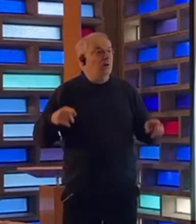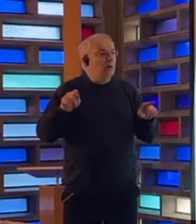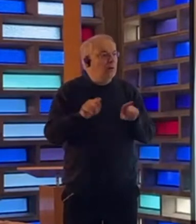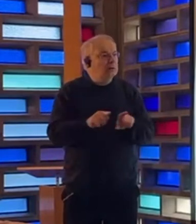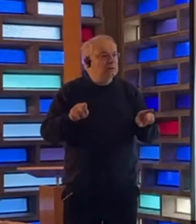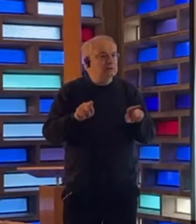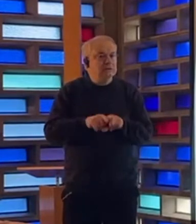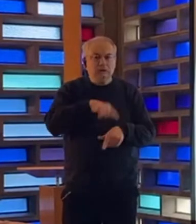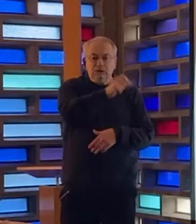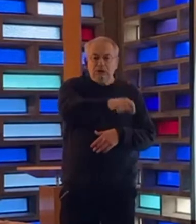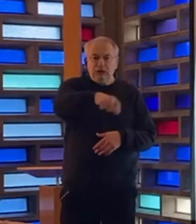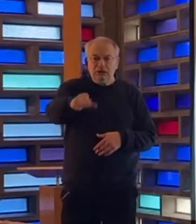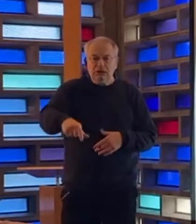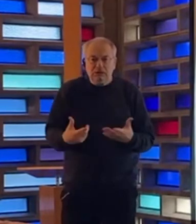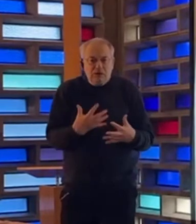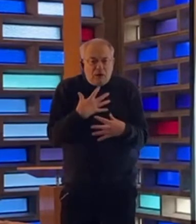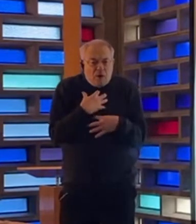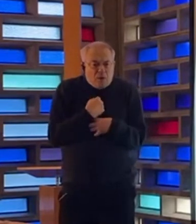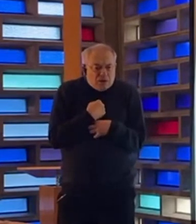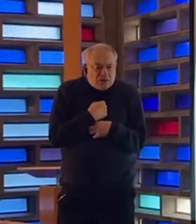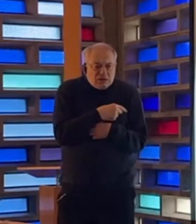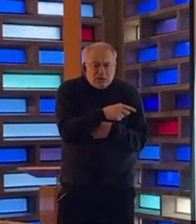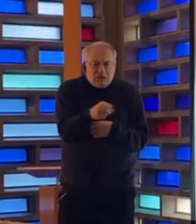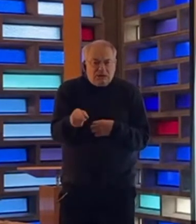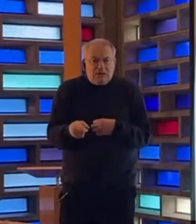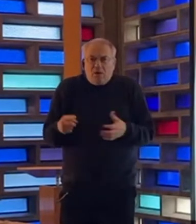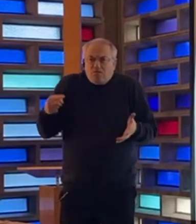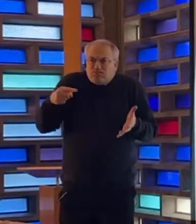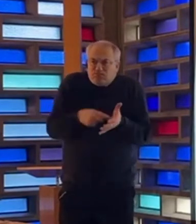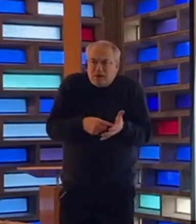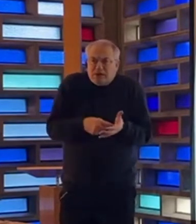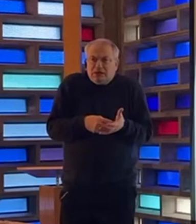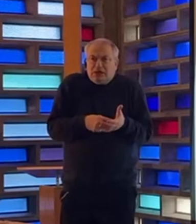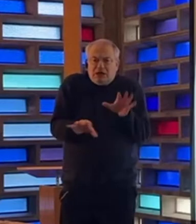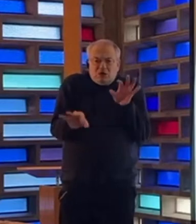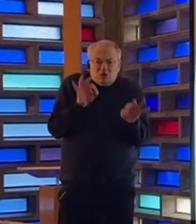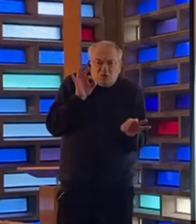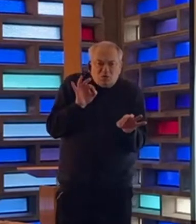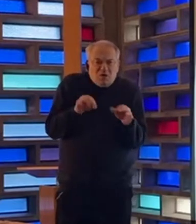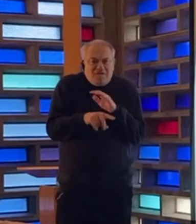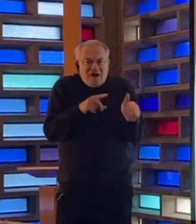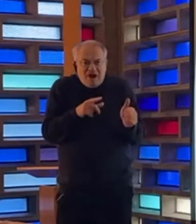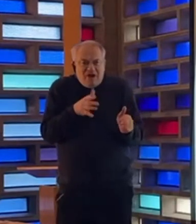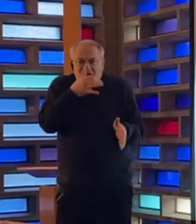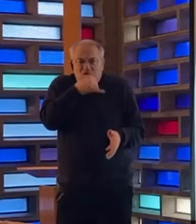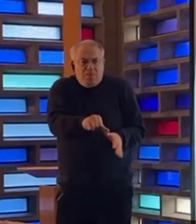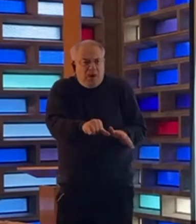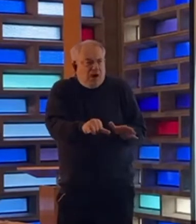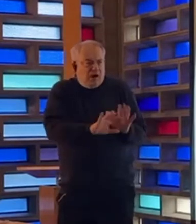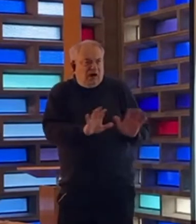les gens seront angoissés, obligés de faire des choses qu'ils ne choisissent pas